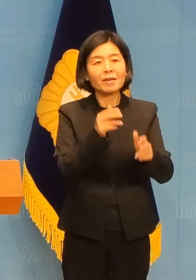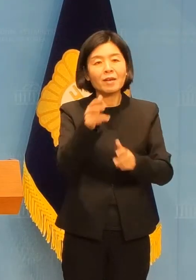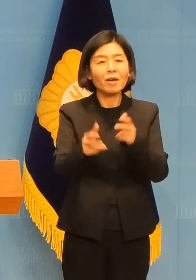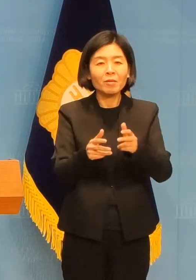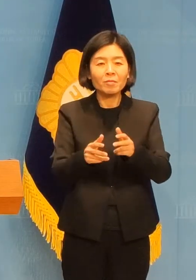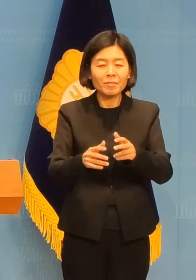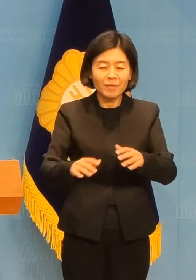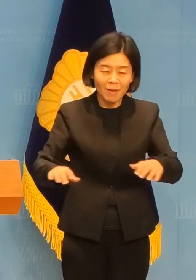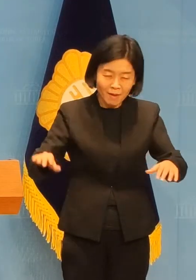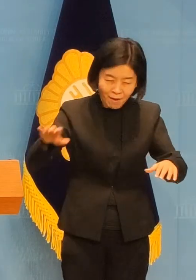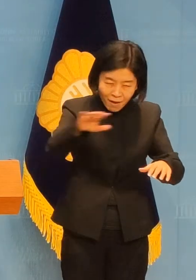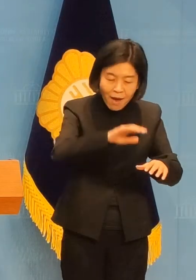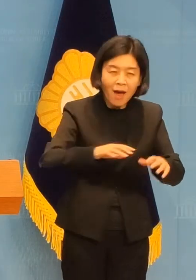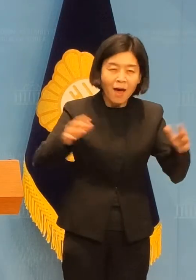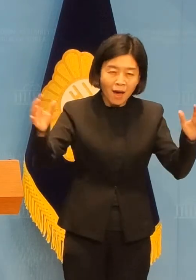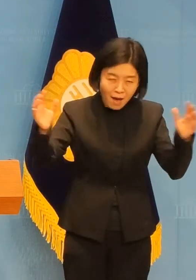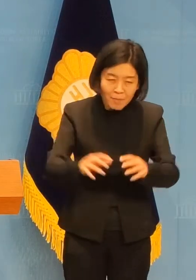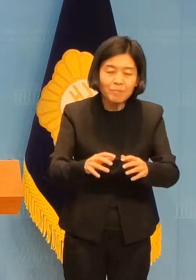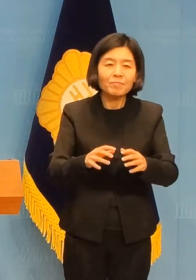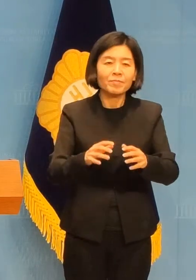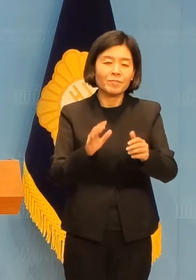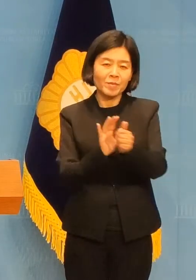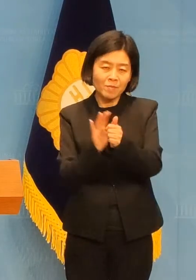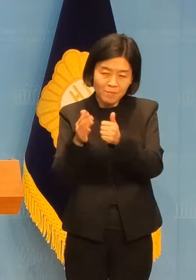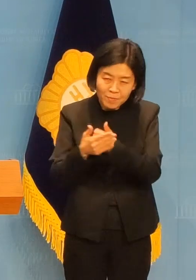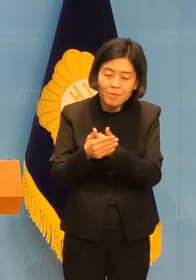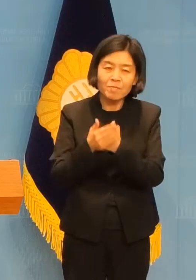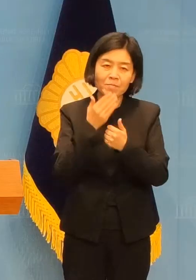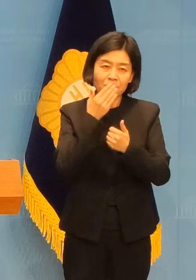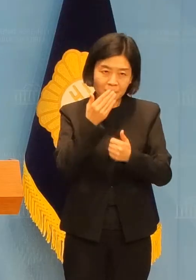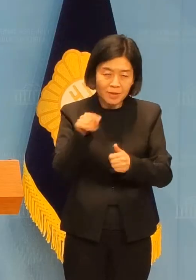차원이 다른 협력이 펼쳐질 것입니다.